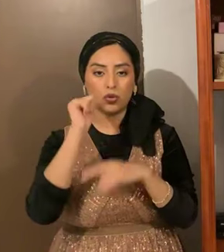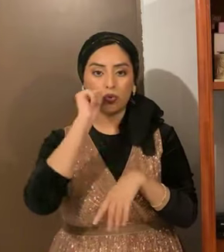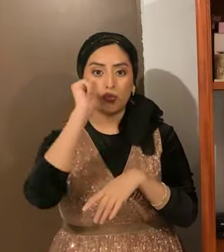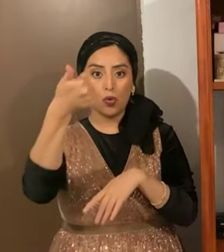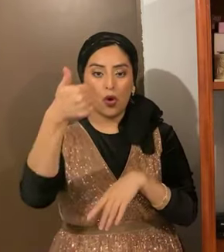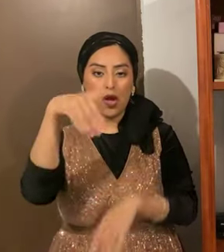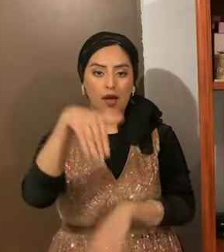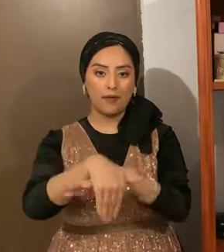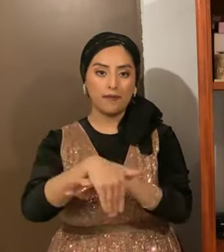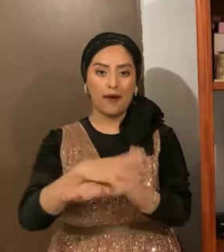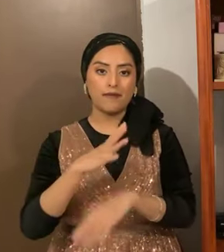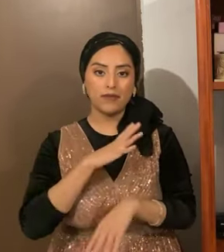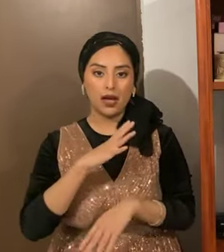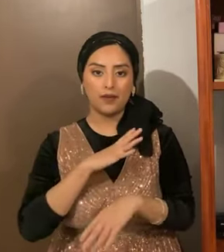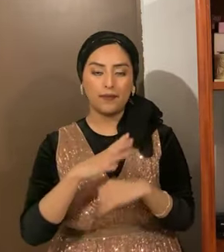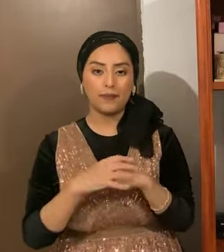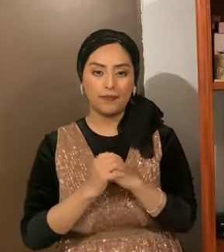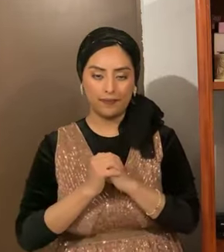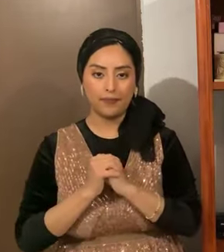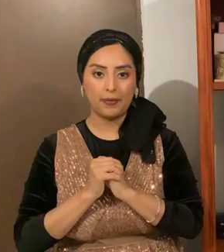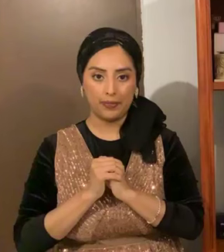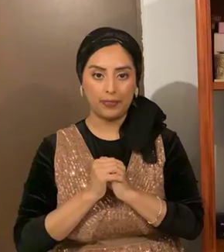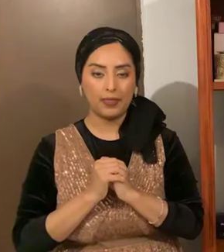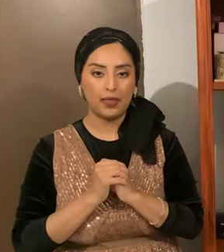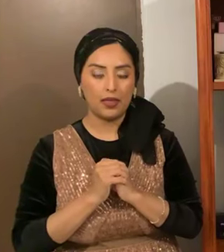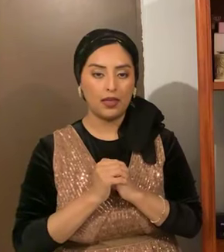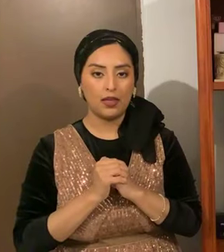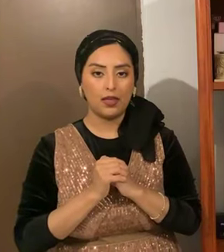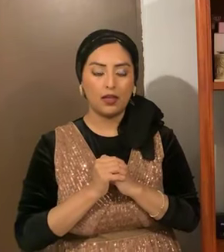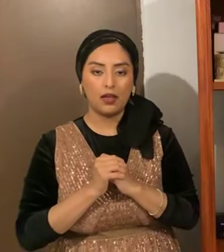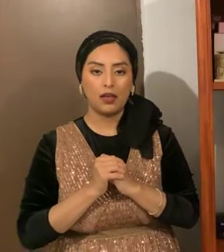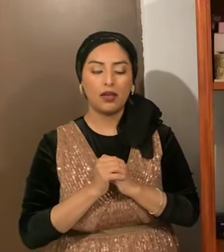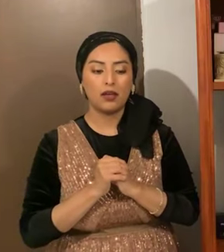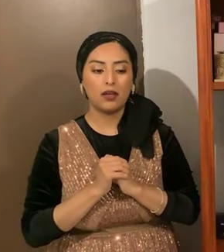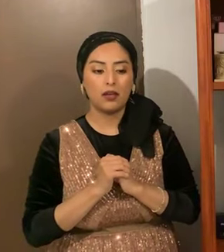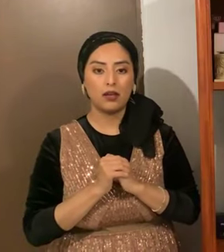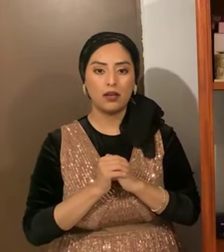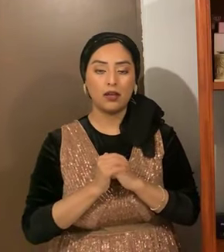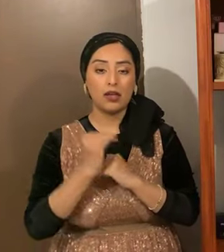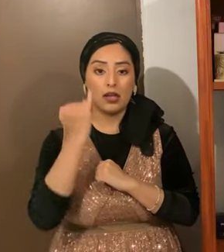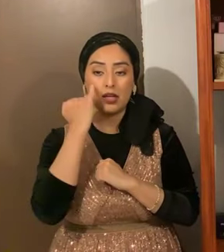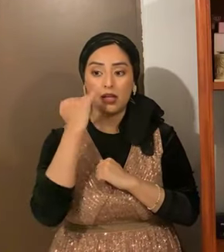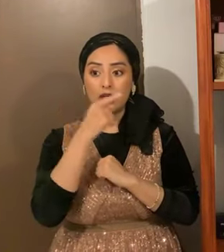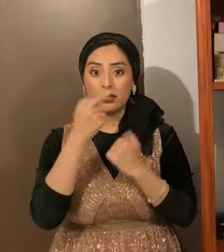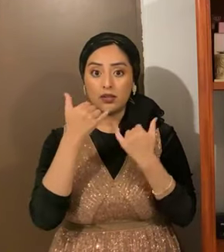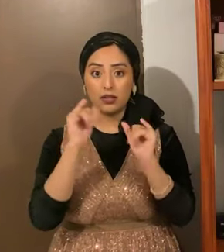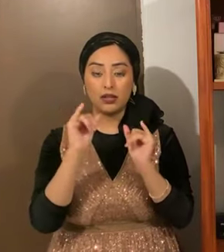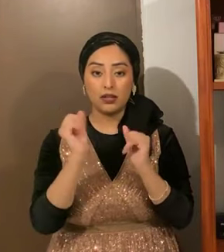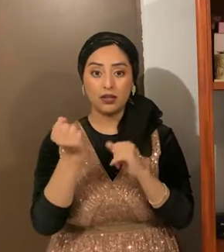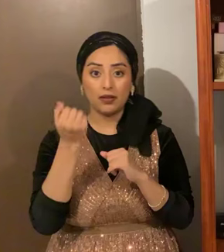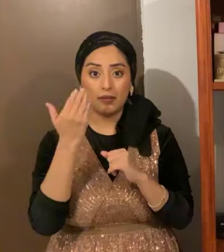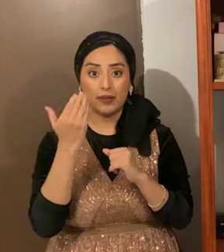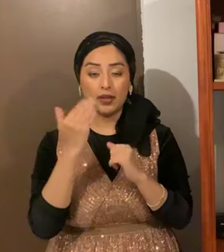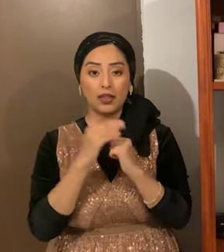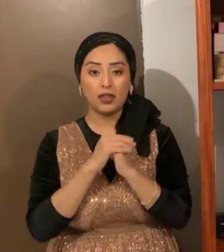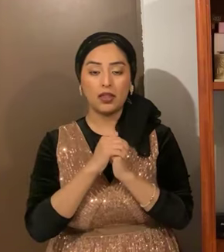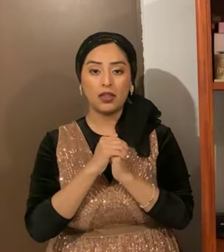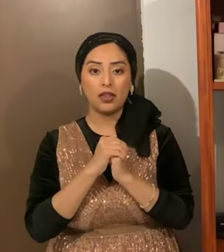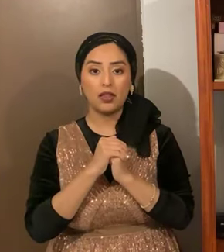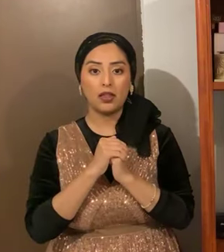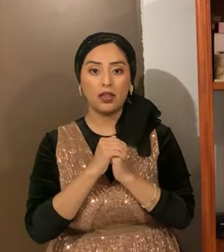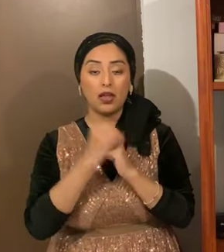mañana. Y si no se ha puesto el sol allá en tu lugar de donde vives, aprovecha para